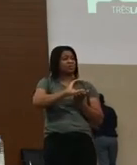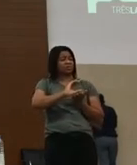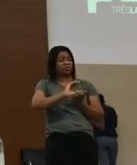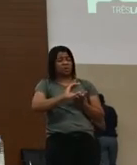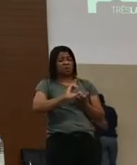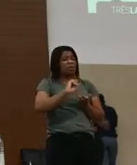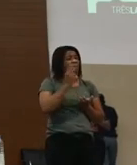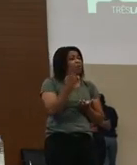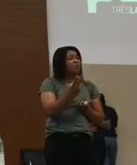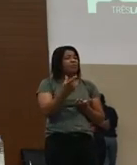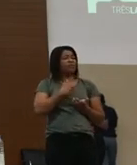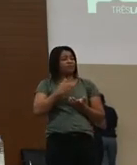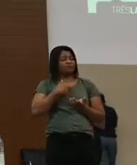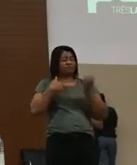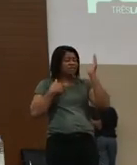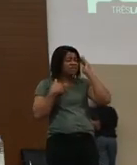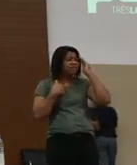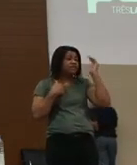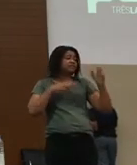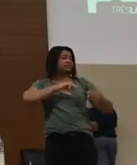que tudo isso glorifique o teu nome.